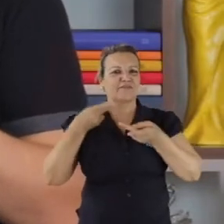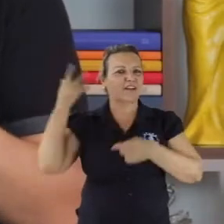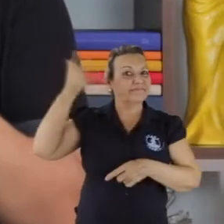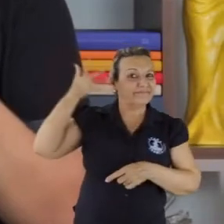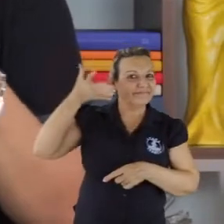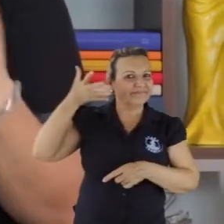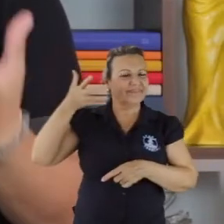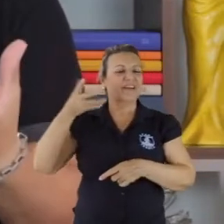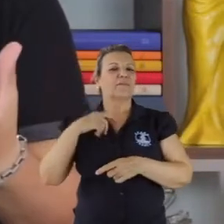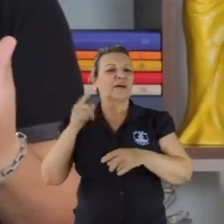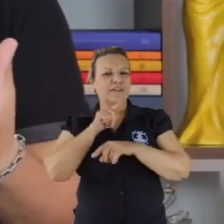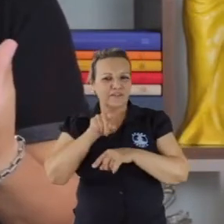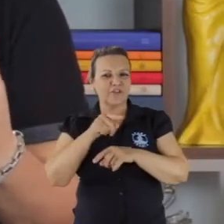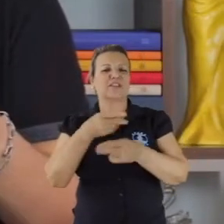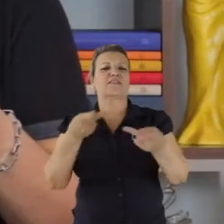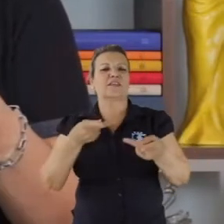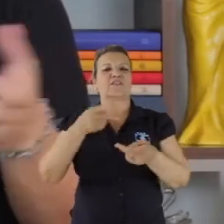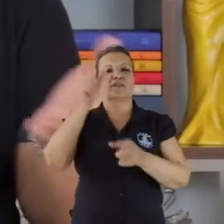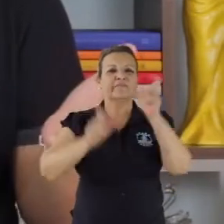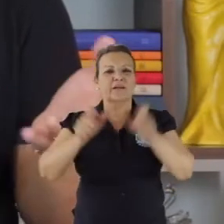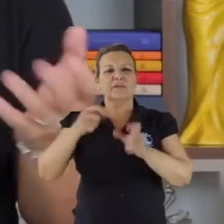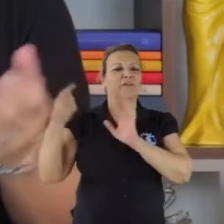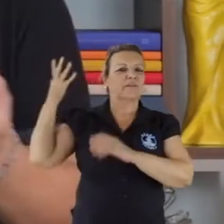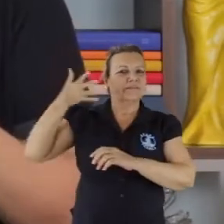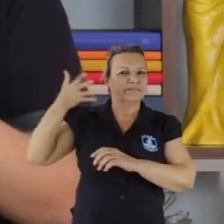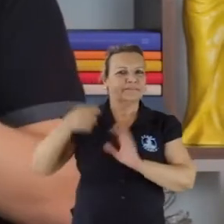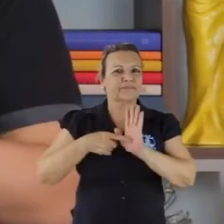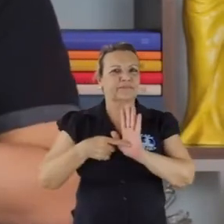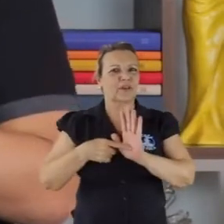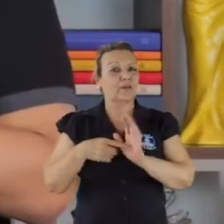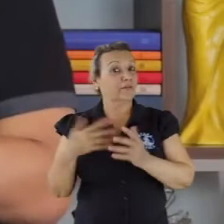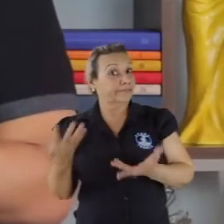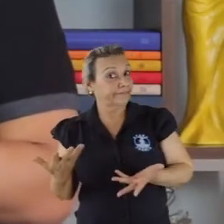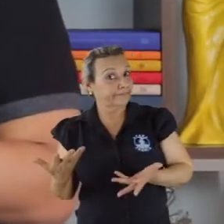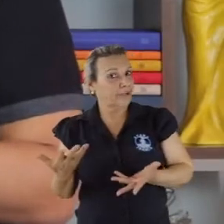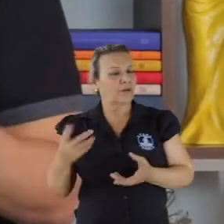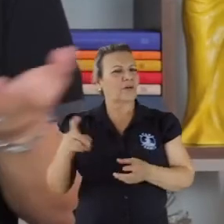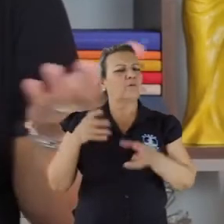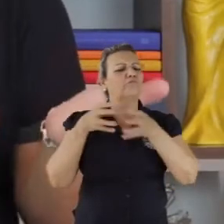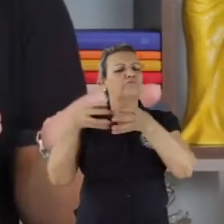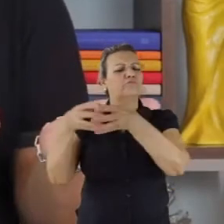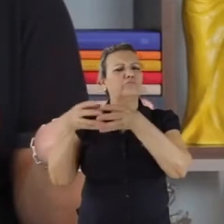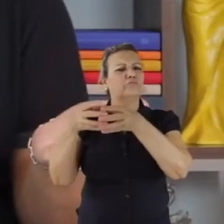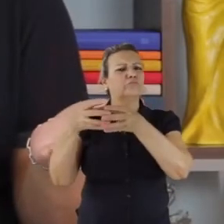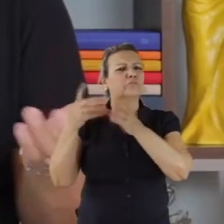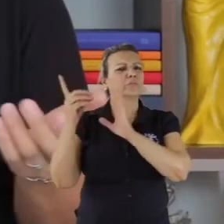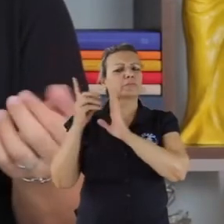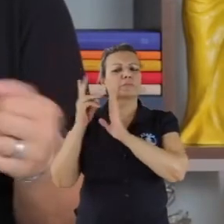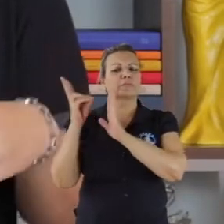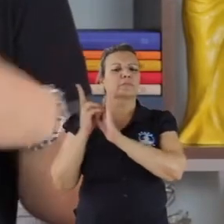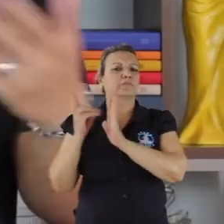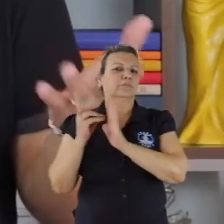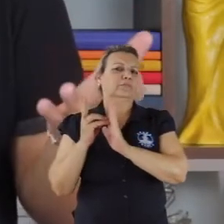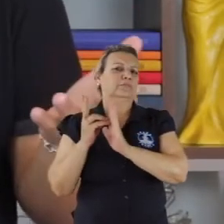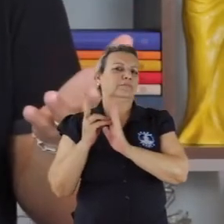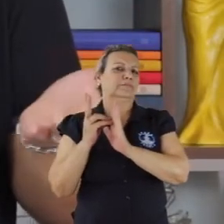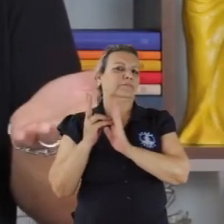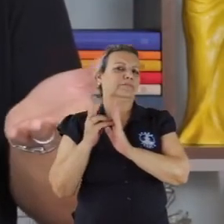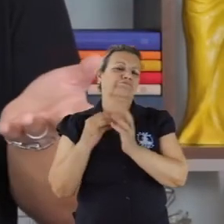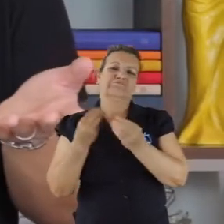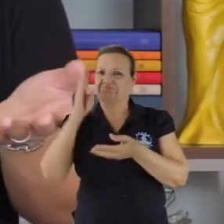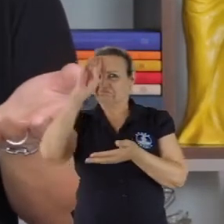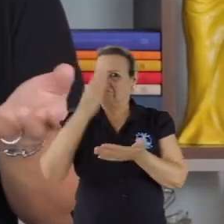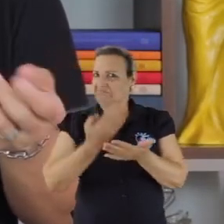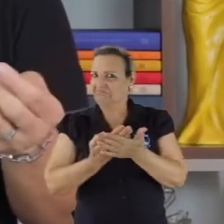tudo nas suas mãos em busca do sucesso. Ora, o que será de uma tribo indígena somente com caciques? Creio não haver tribo